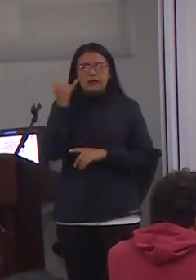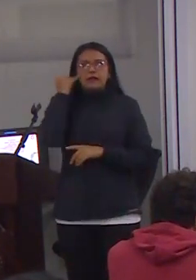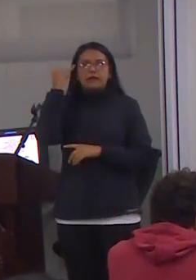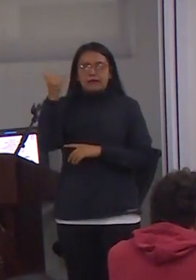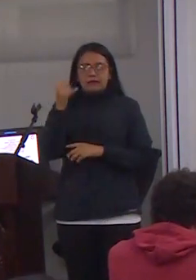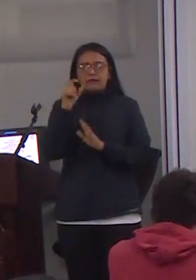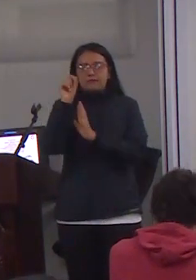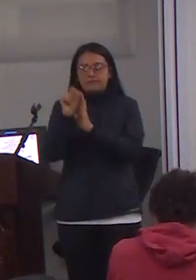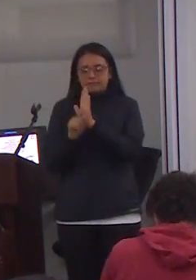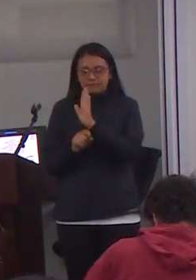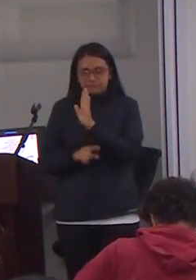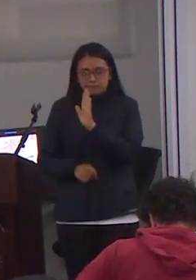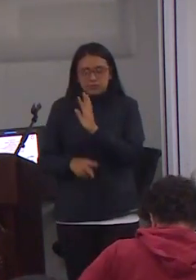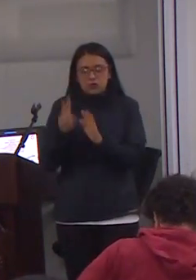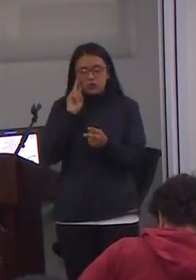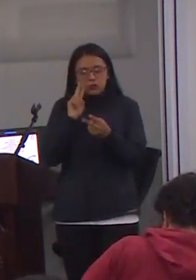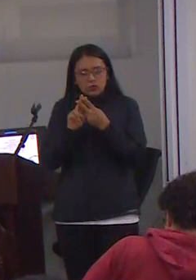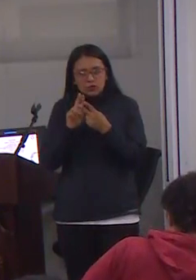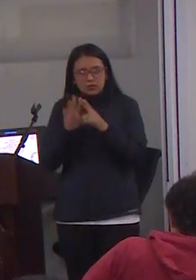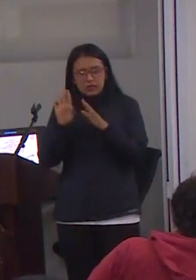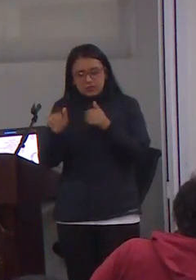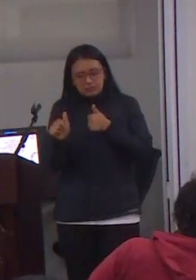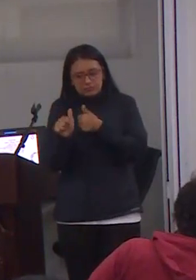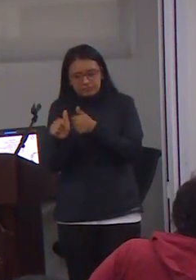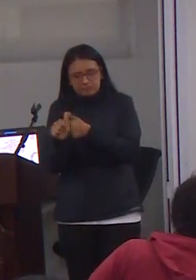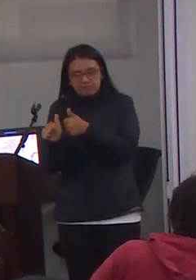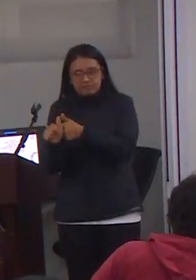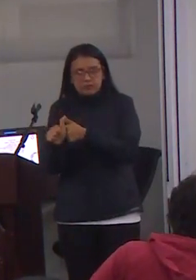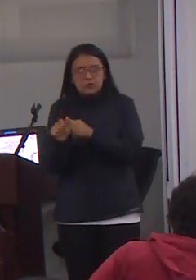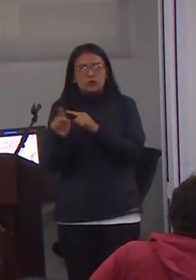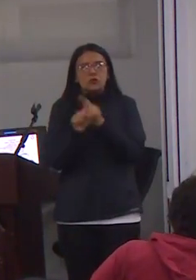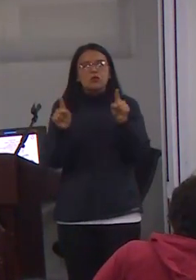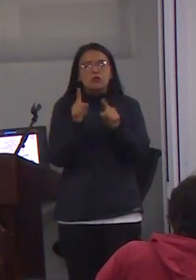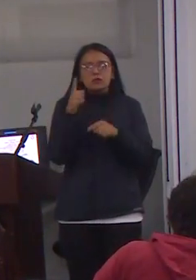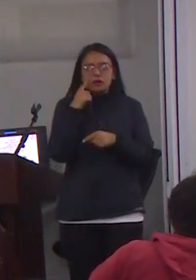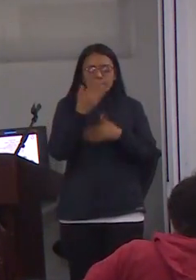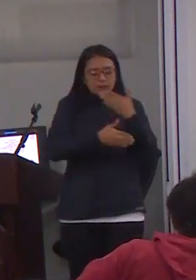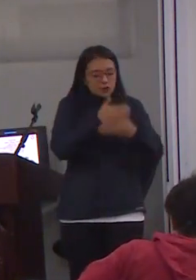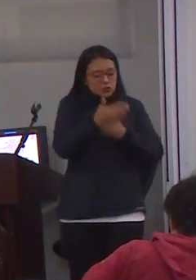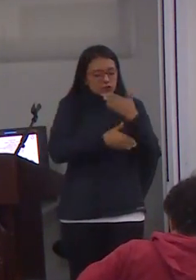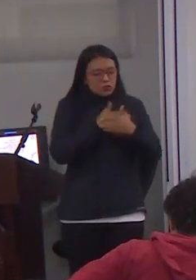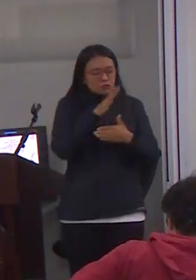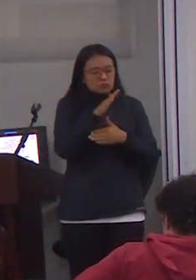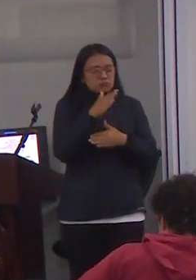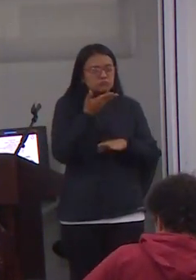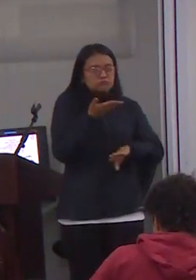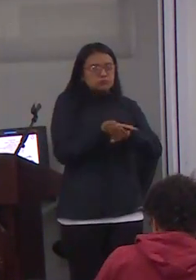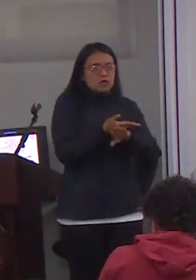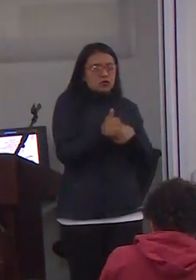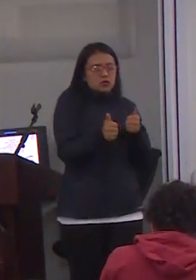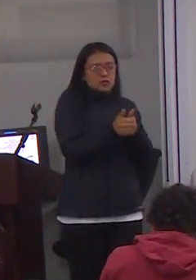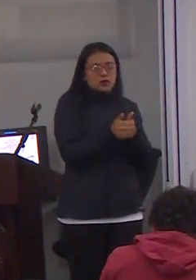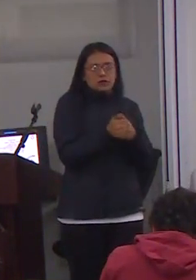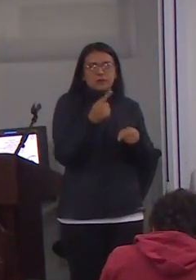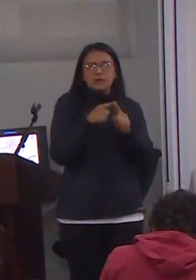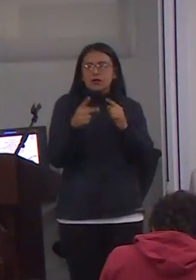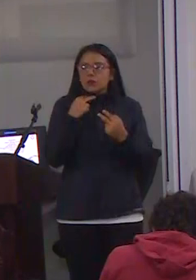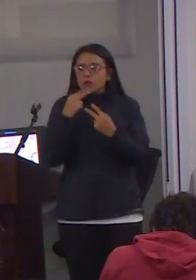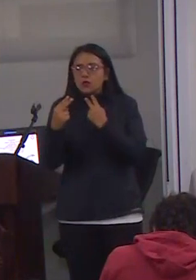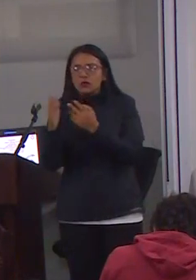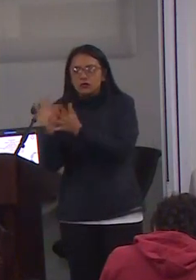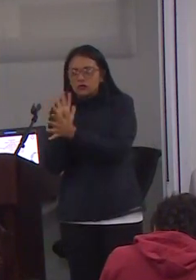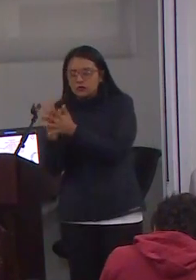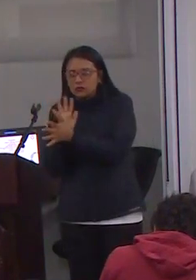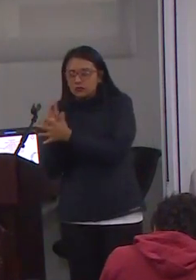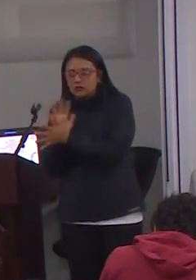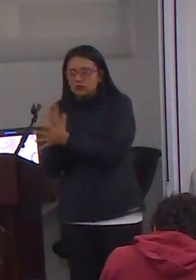de la encuesta de acercarnos a ellos porque no podíamos generar procesos de acompañamiento sin tener la voz de ellos y